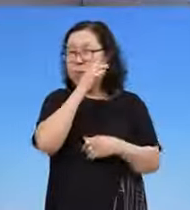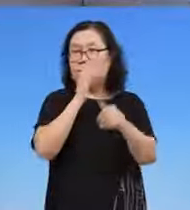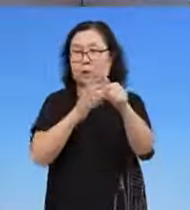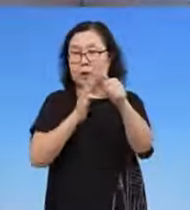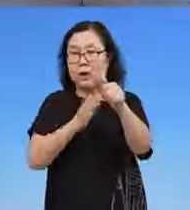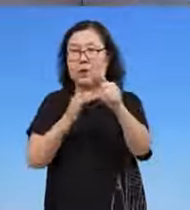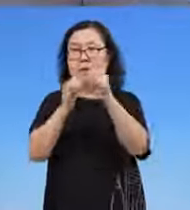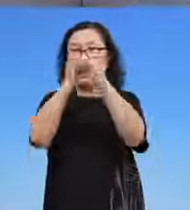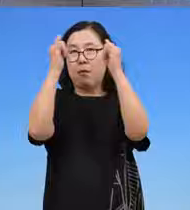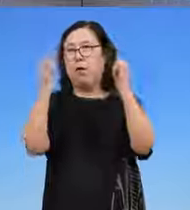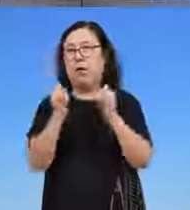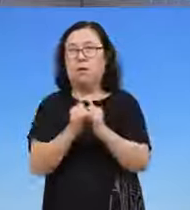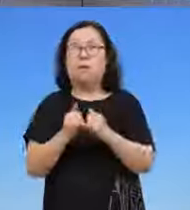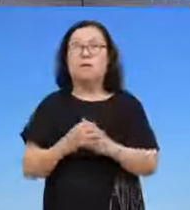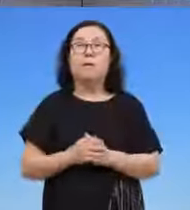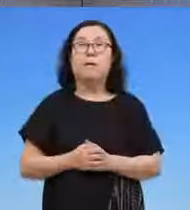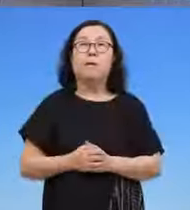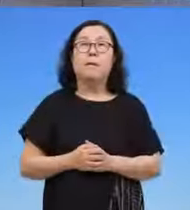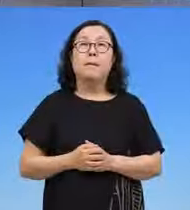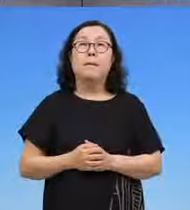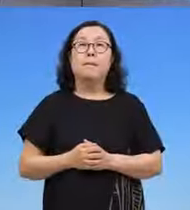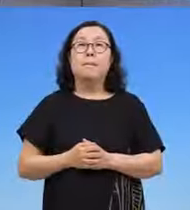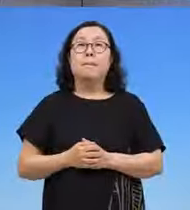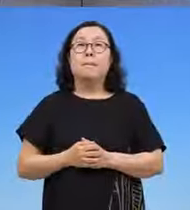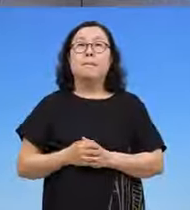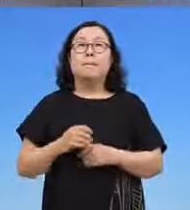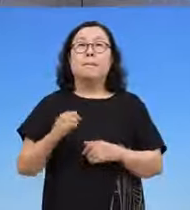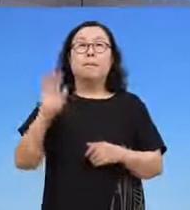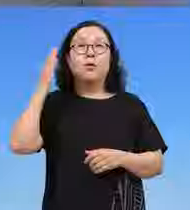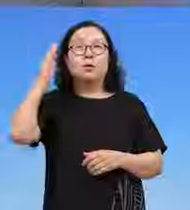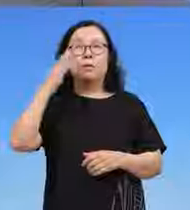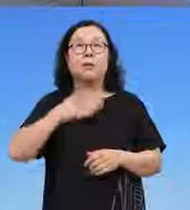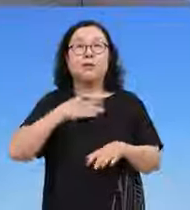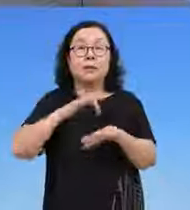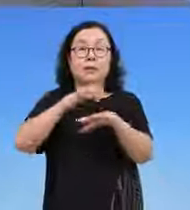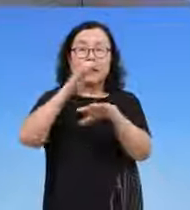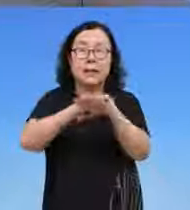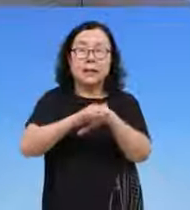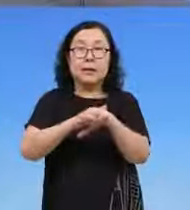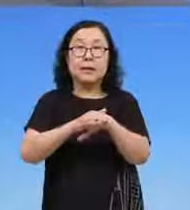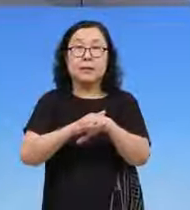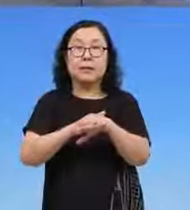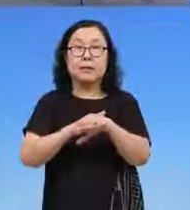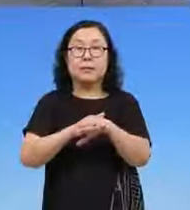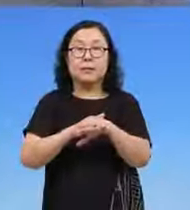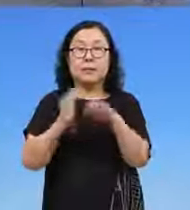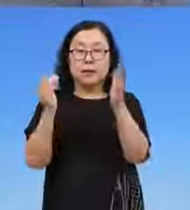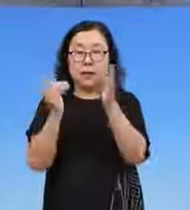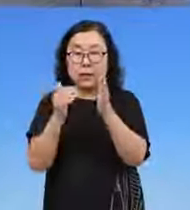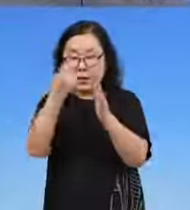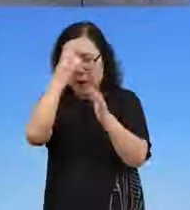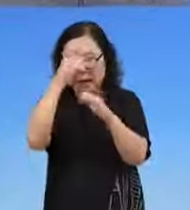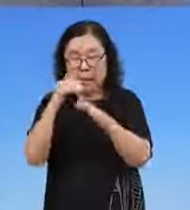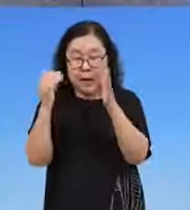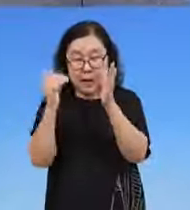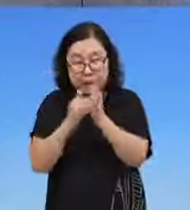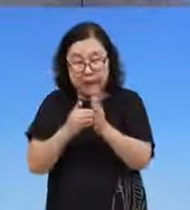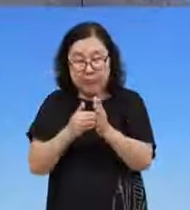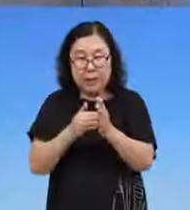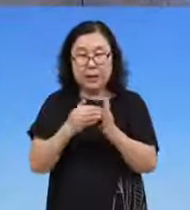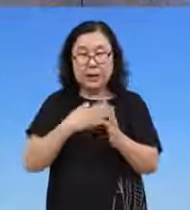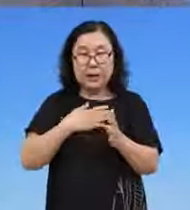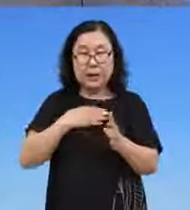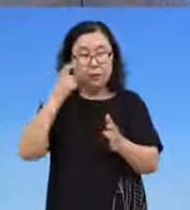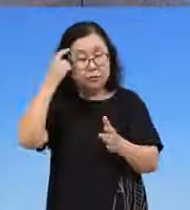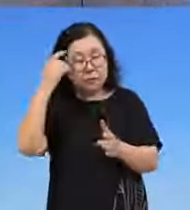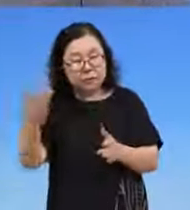수치심 권하는 사회, 이게 너무 와닿는 거예요. 요즘에 제 습관이요, 예배 마치고 나가자마자 물어요. 오늘